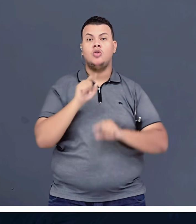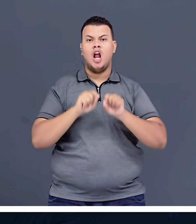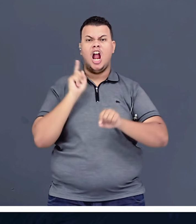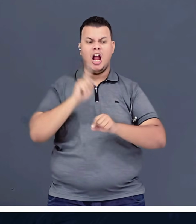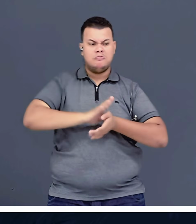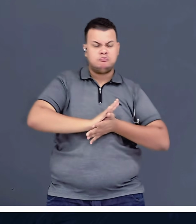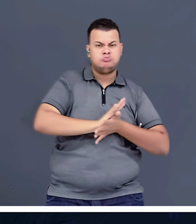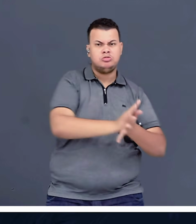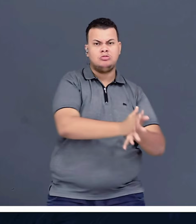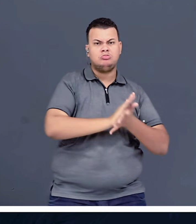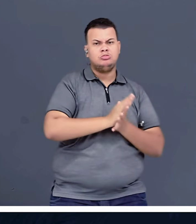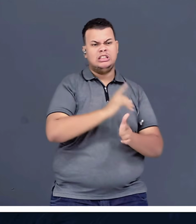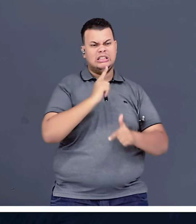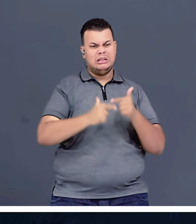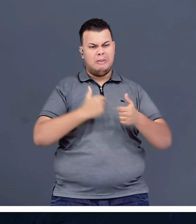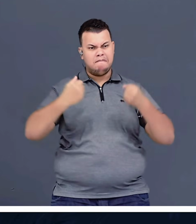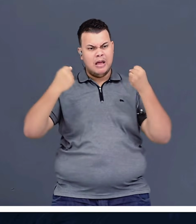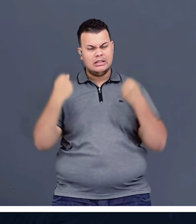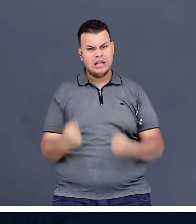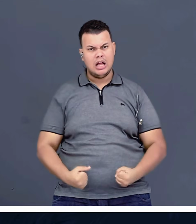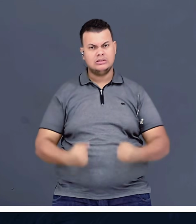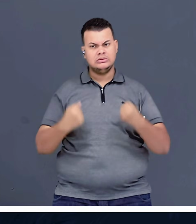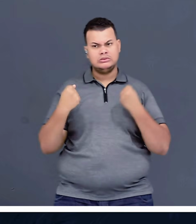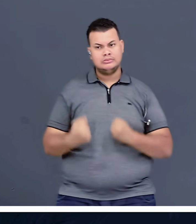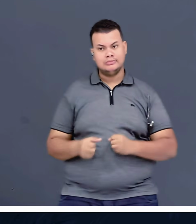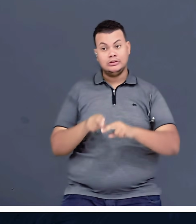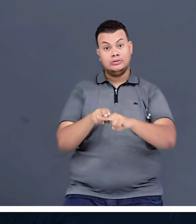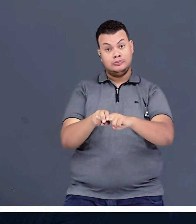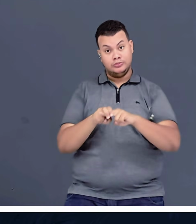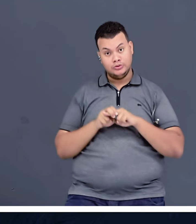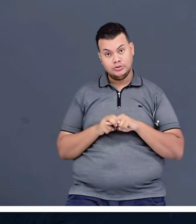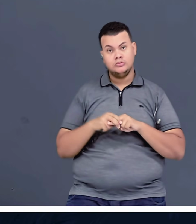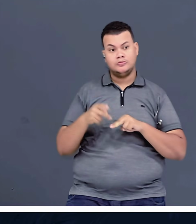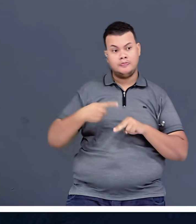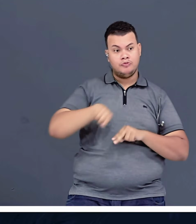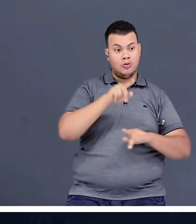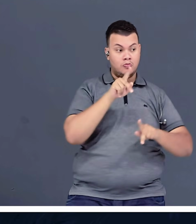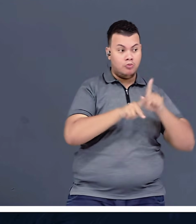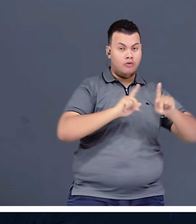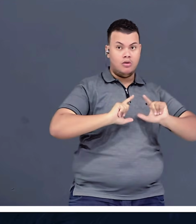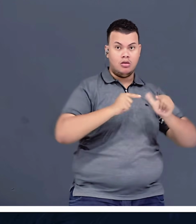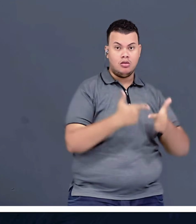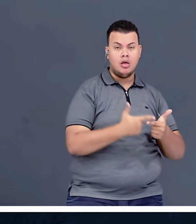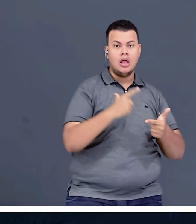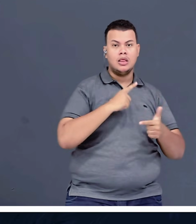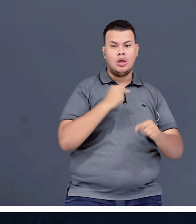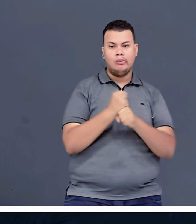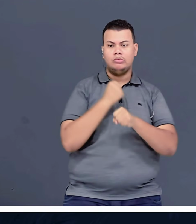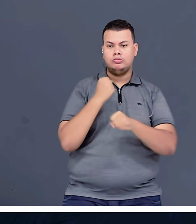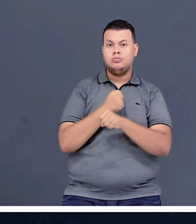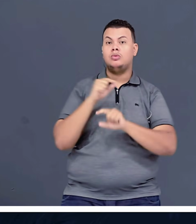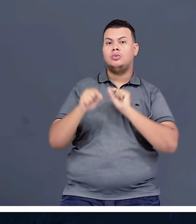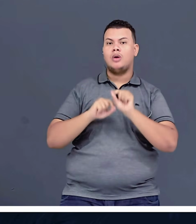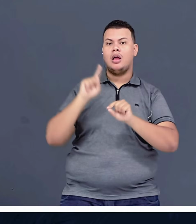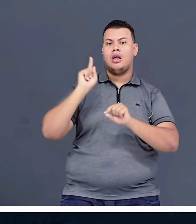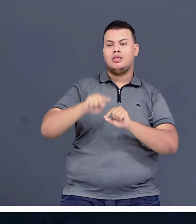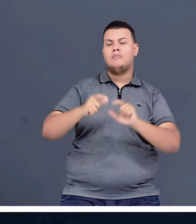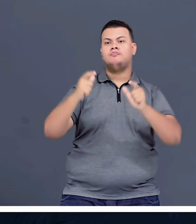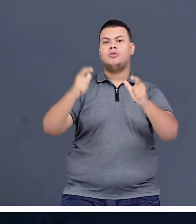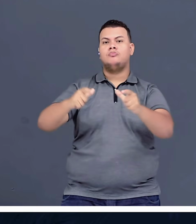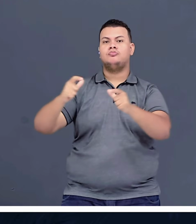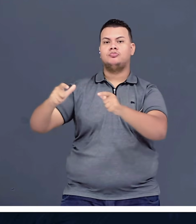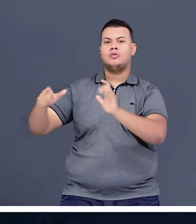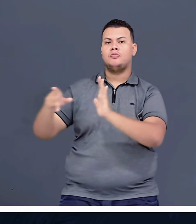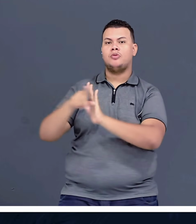os oprimir com tarefas pesadas. E assim, os israelitas construíram para o faraó as cidades celeiros